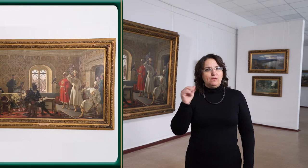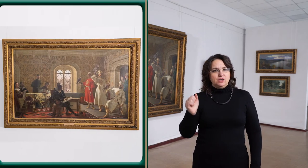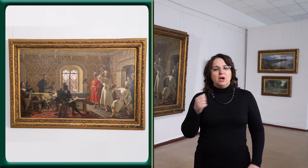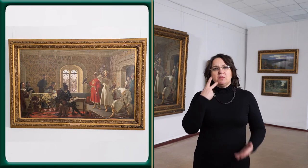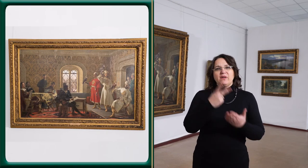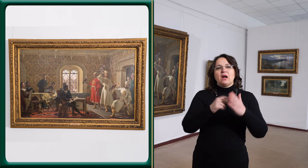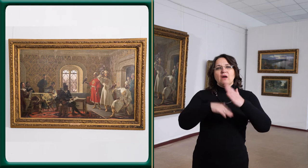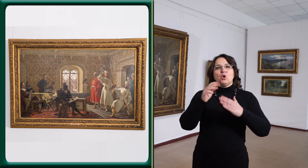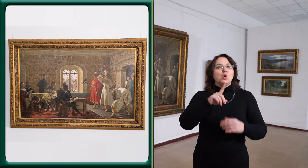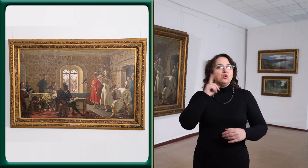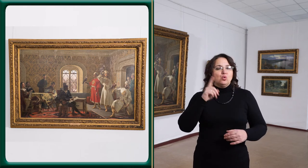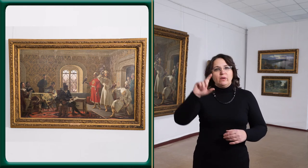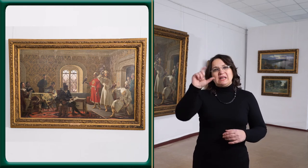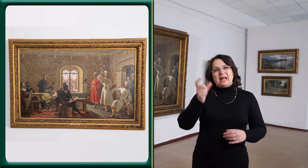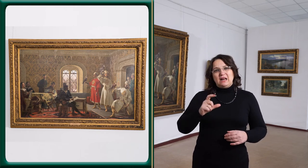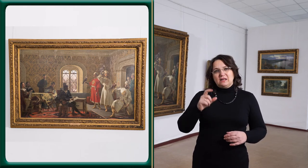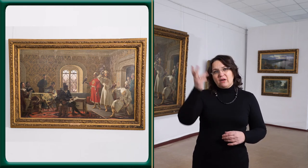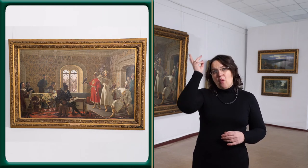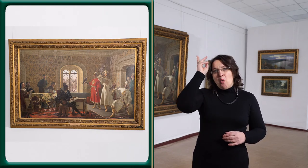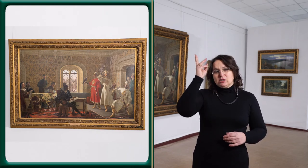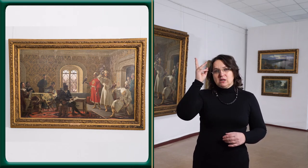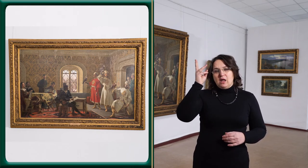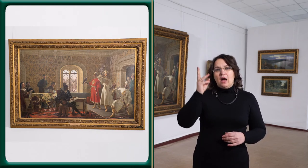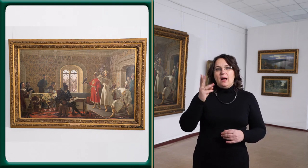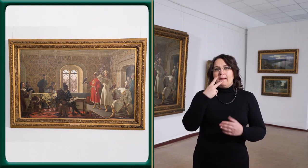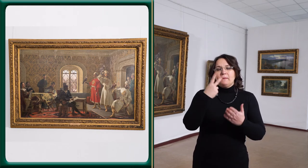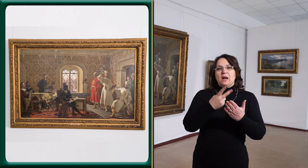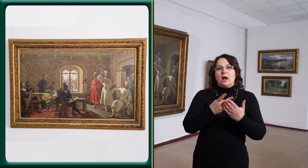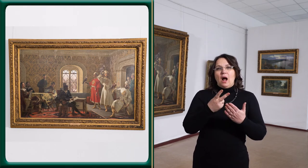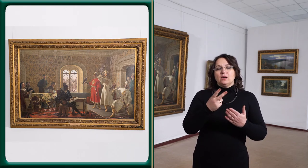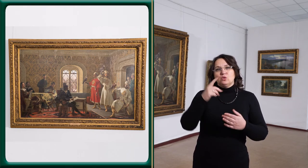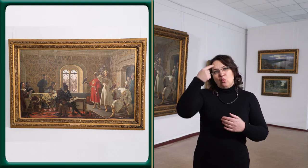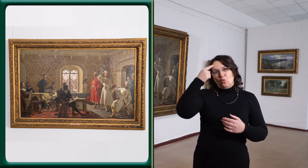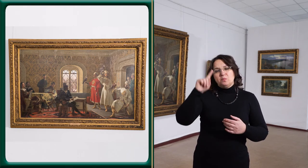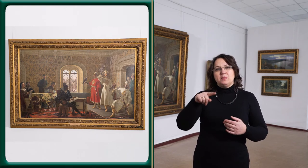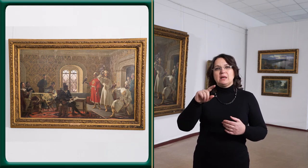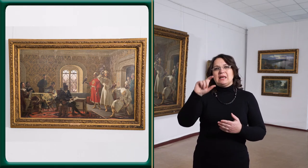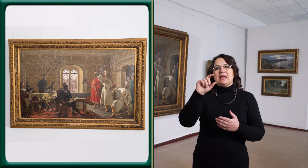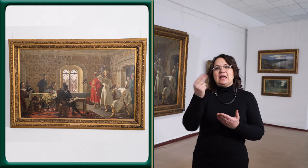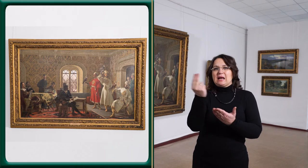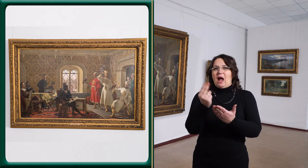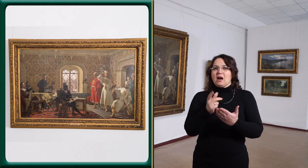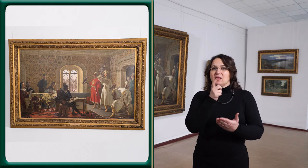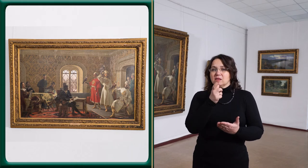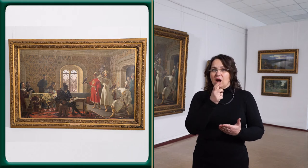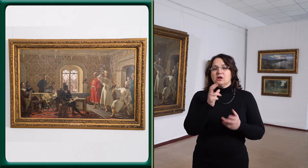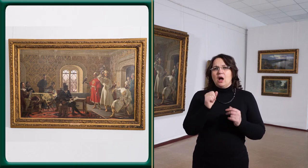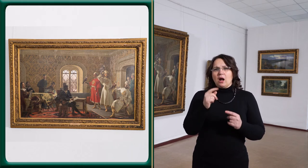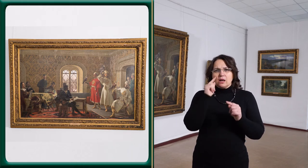руках юного итальянского посла мелькает умелый итальянский карандаш, как сосредоточенно он смотрит